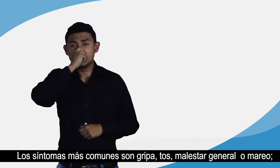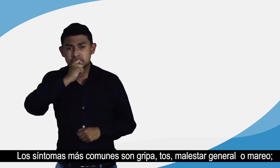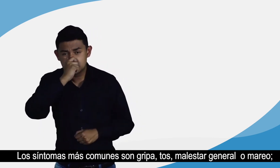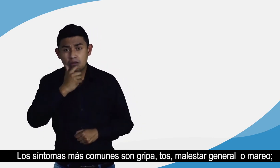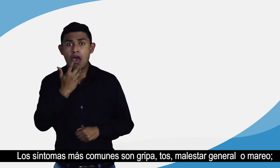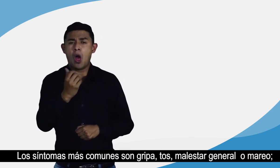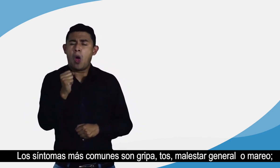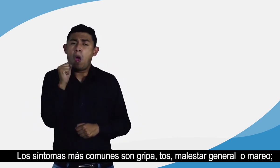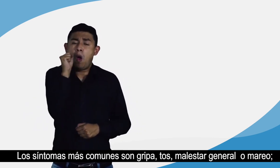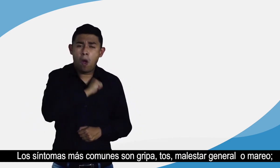tos,